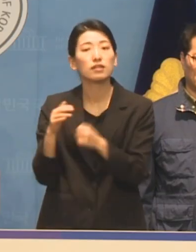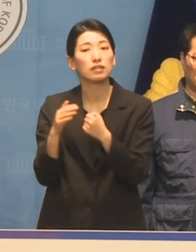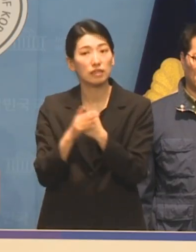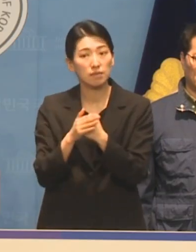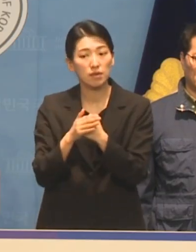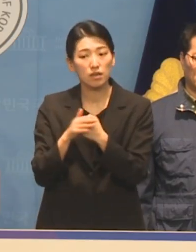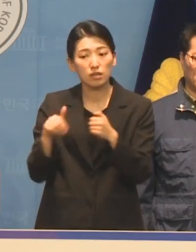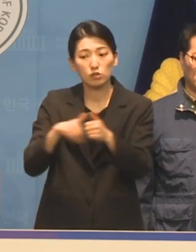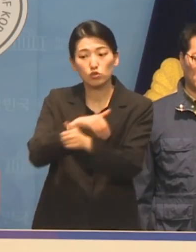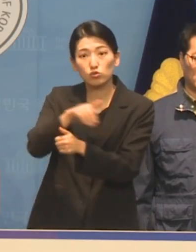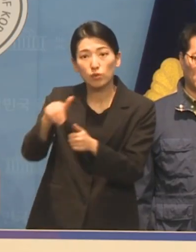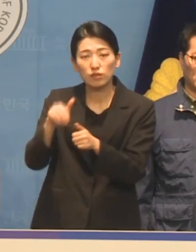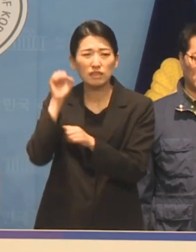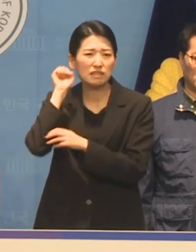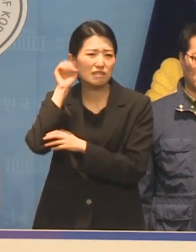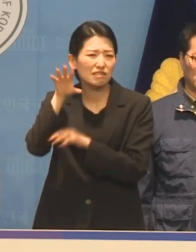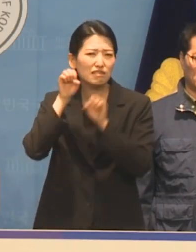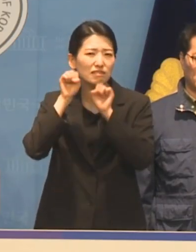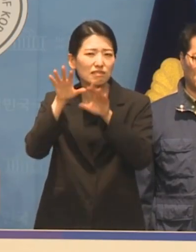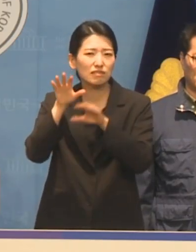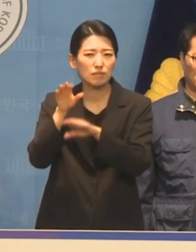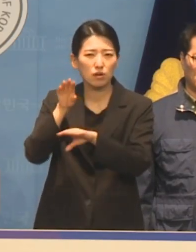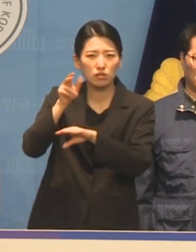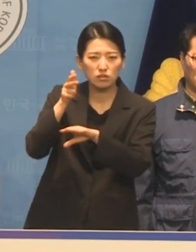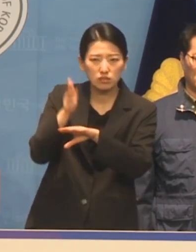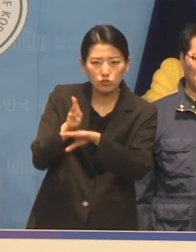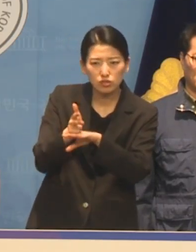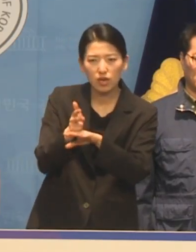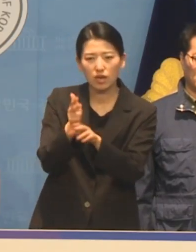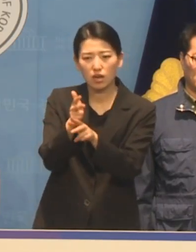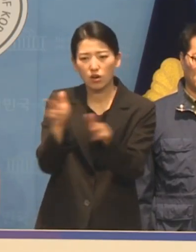주정차를 금지시켜 주십시오.